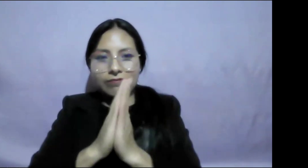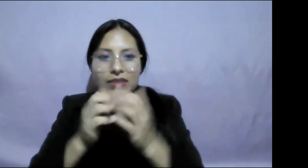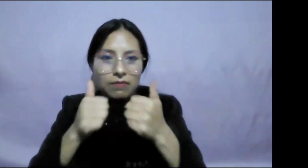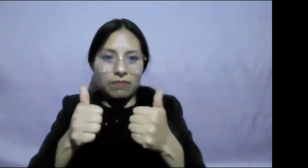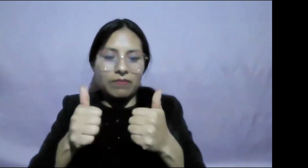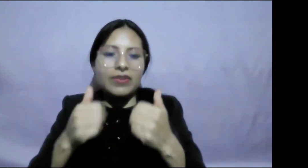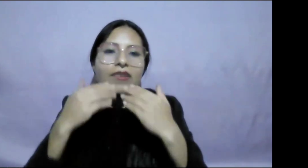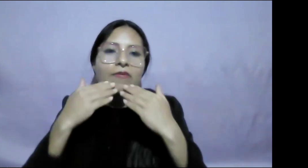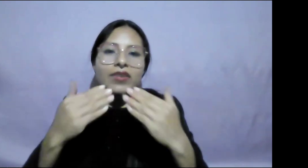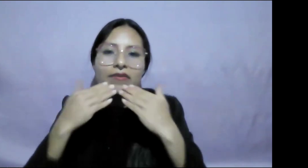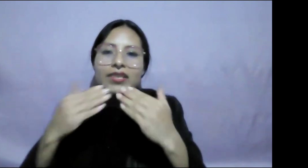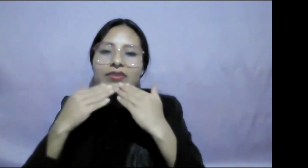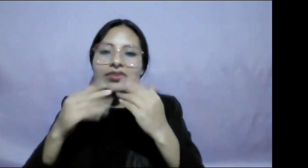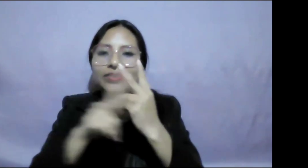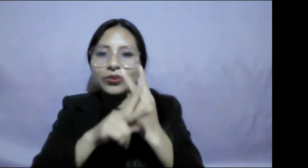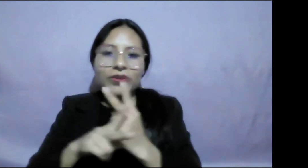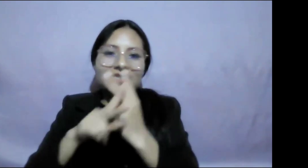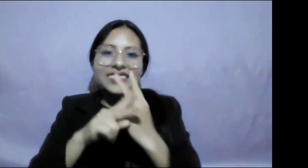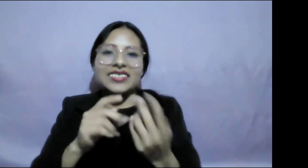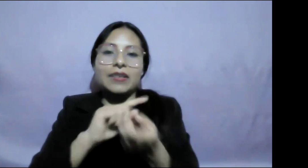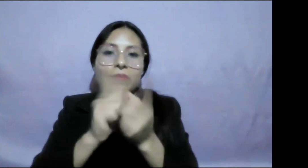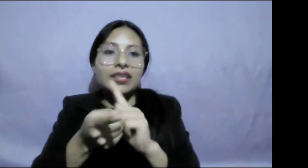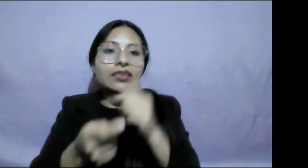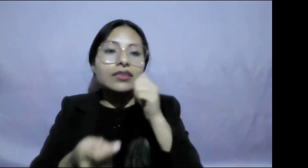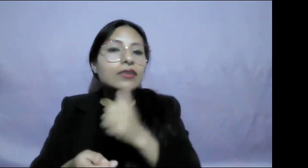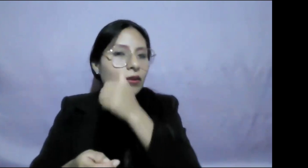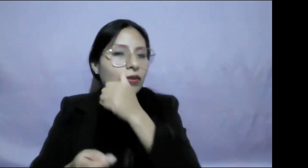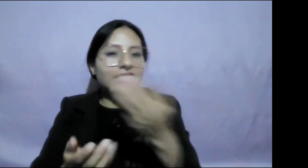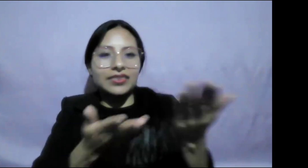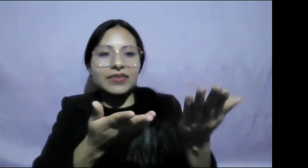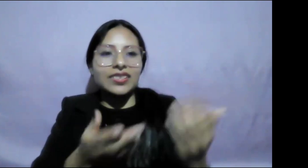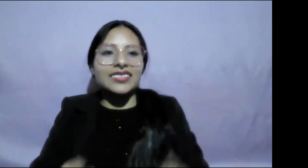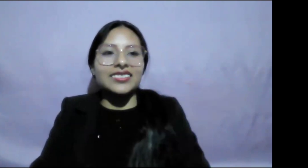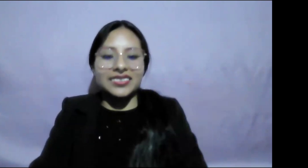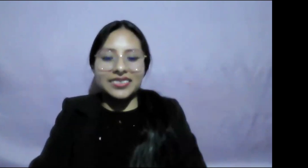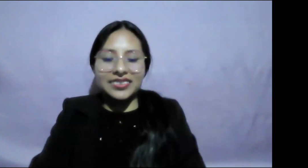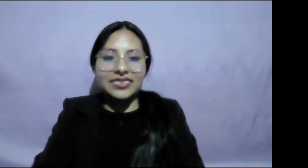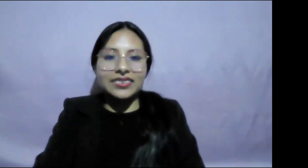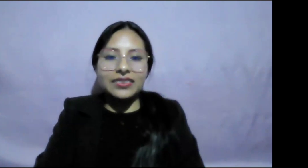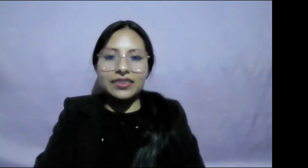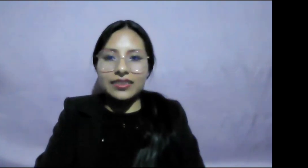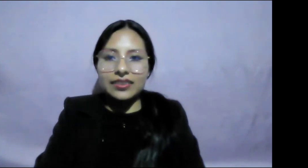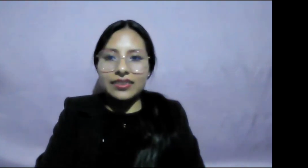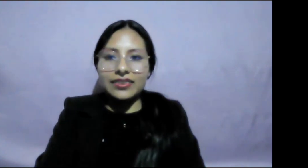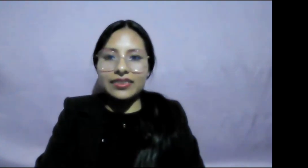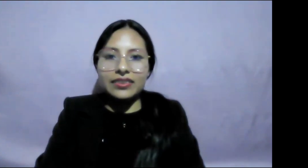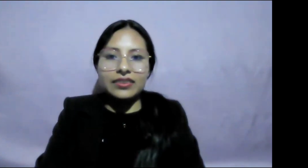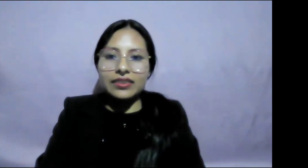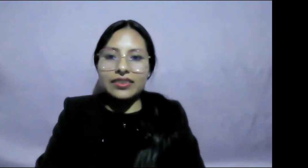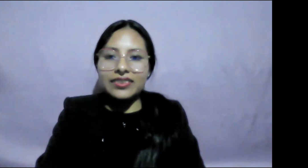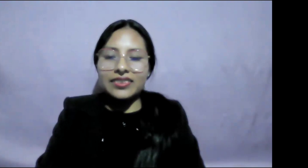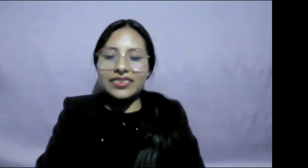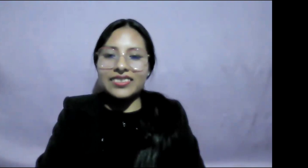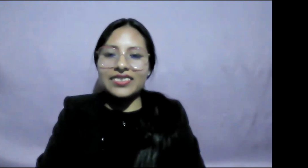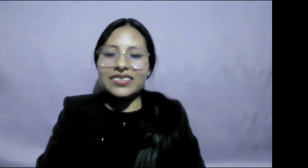comunicarse con todo tipo de personas por favor Muchísimas gracias a cada uno de ustedes cambio con Angela Muy bien